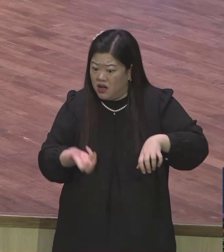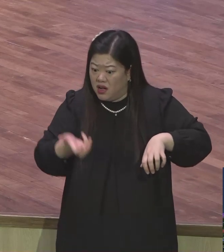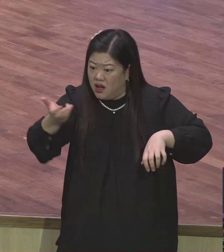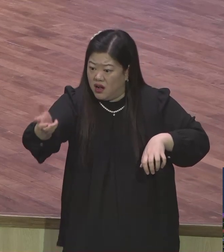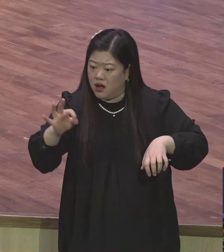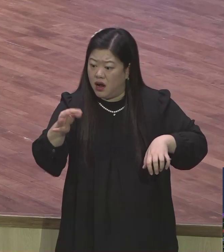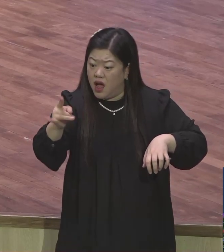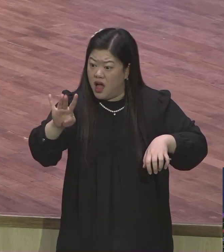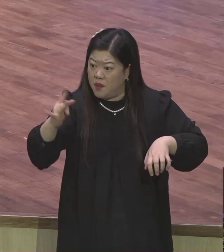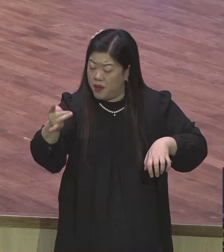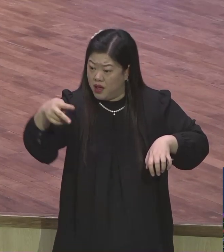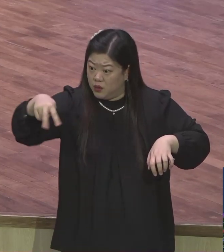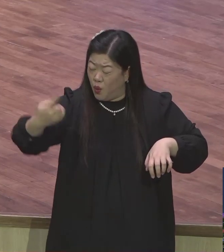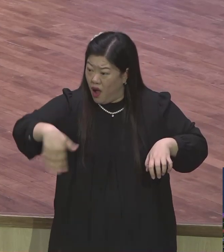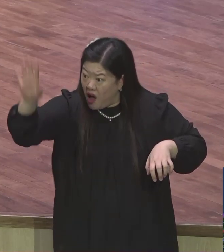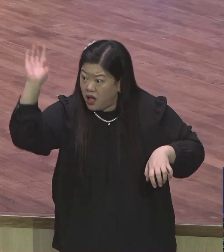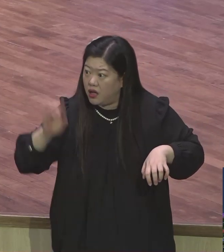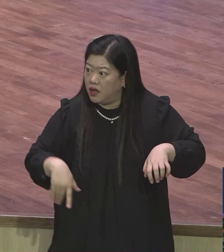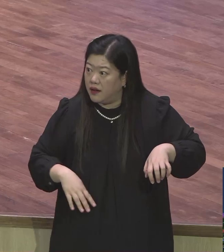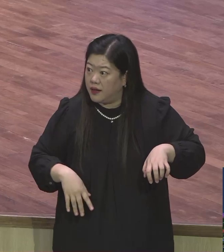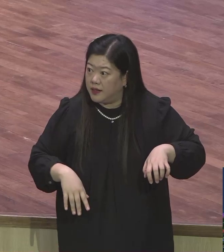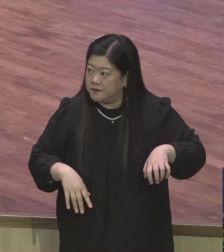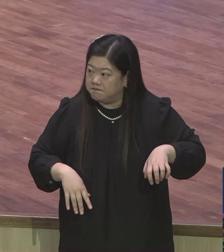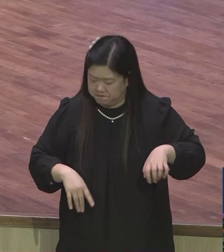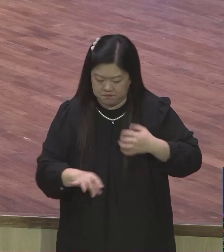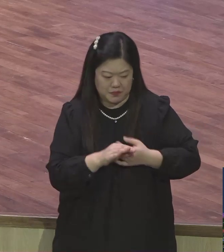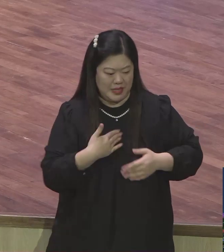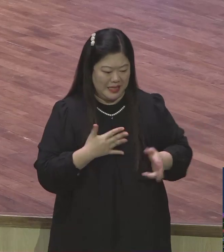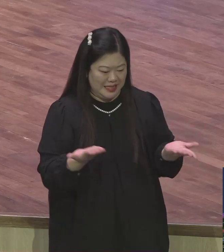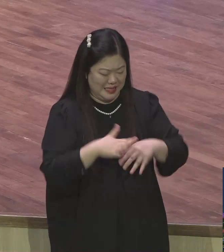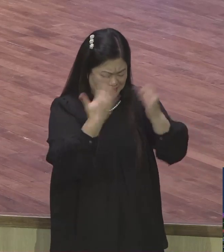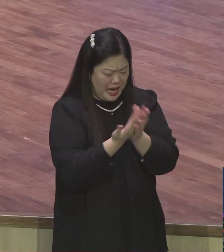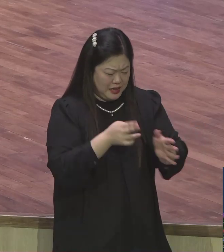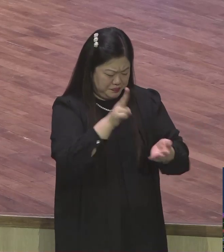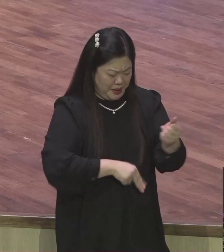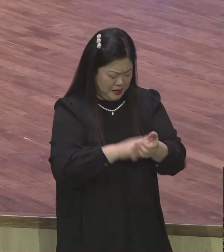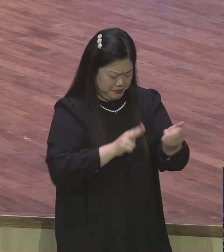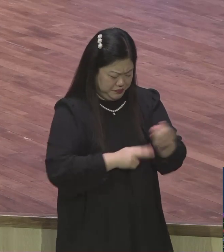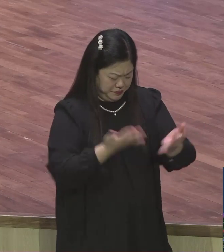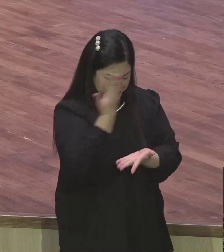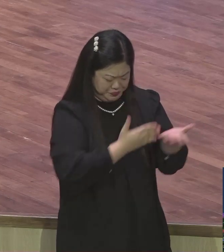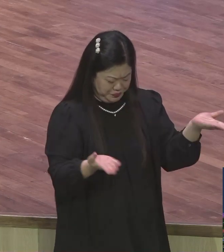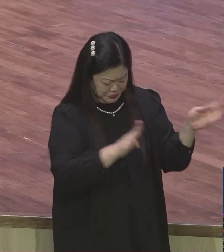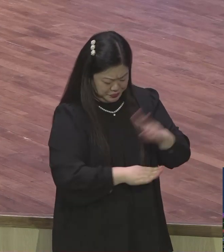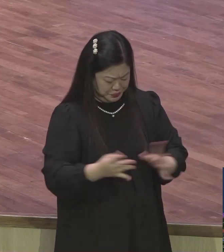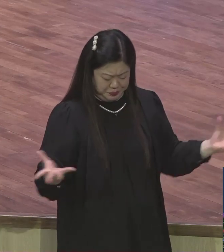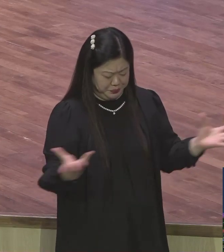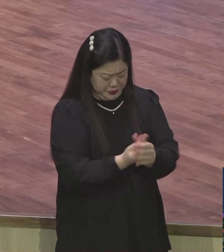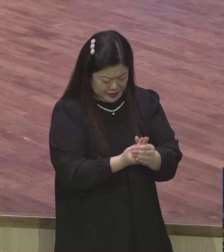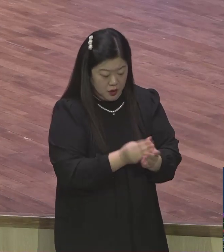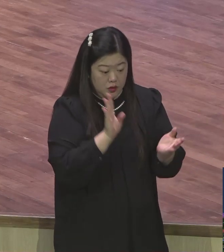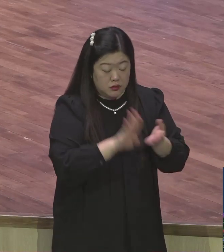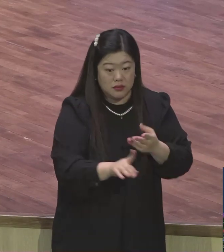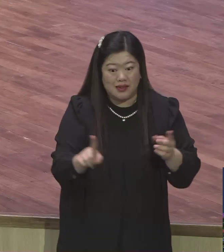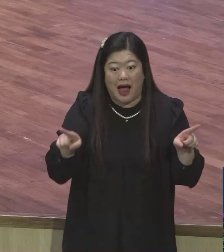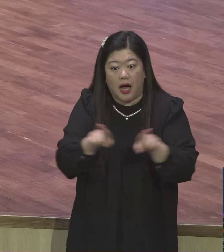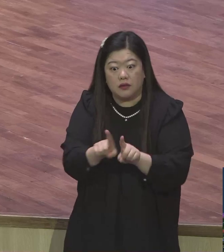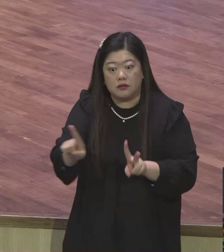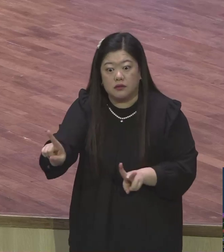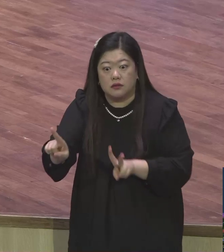또 5절에 보면 브리스가 부부가 바울이 로마도 보아야 하리라. 로마로 가야 되는데 로마에 먼저 가서